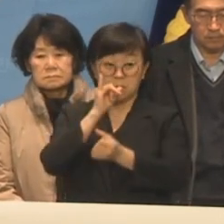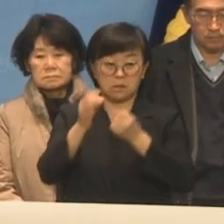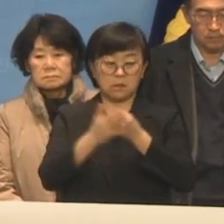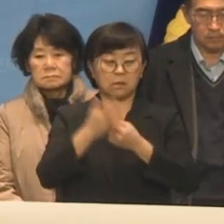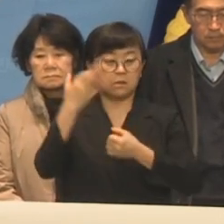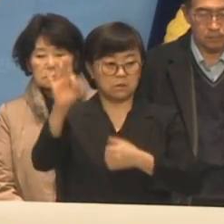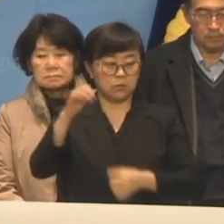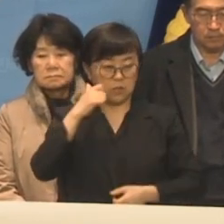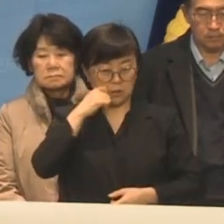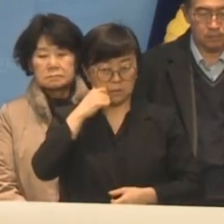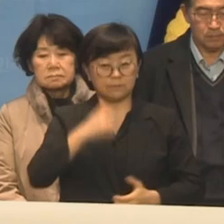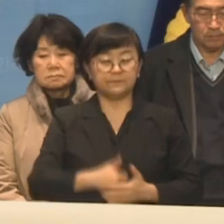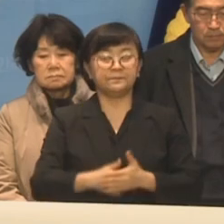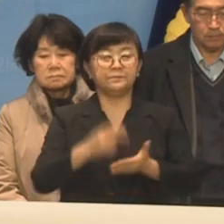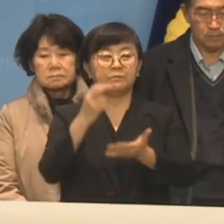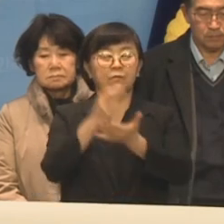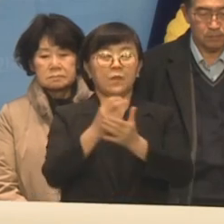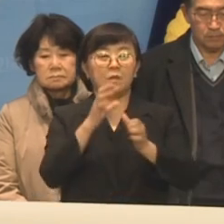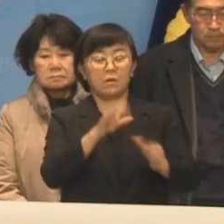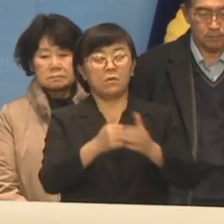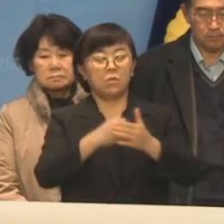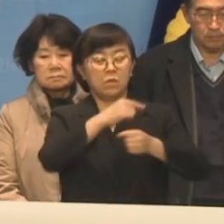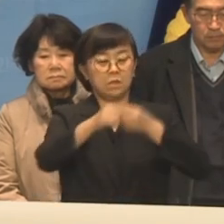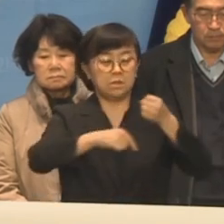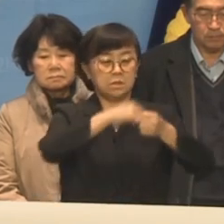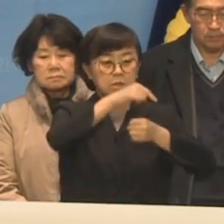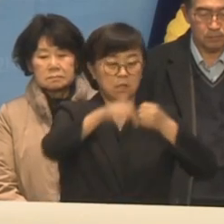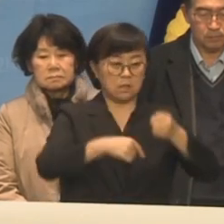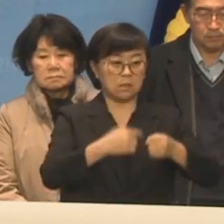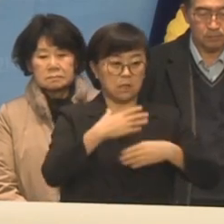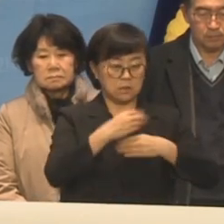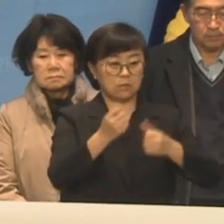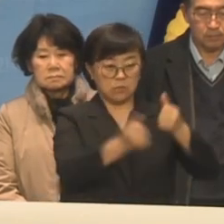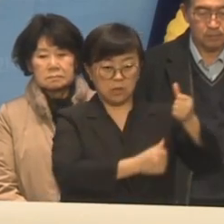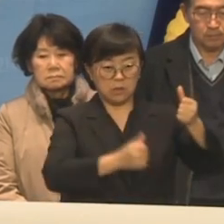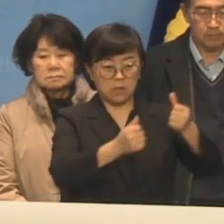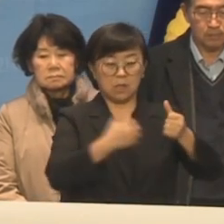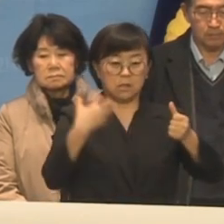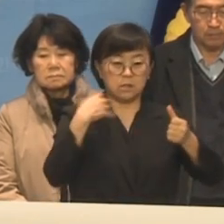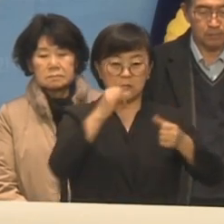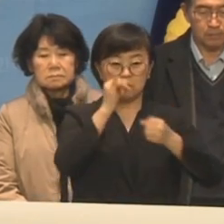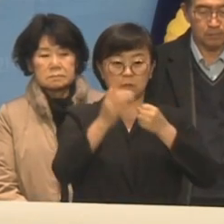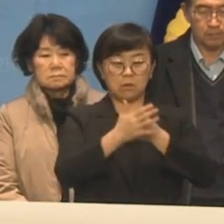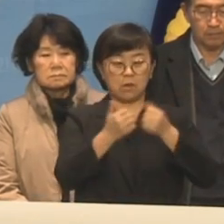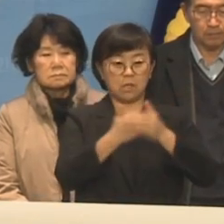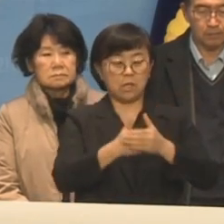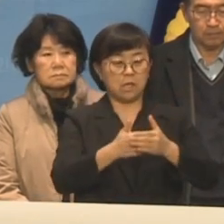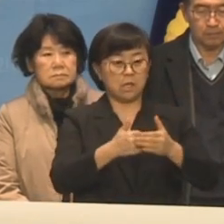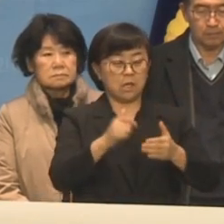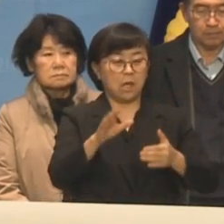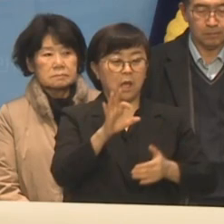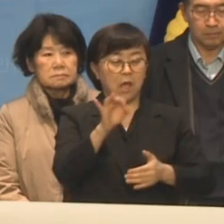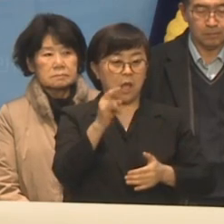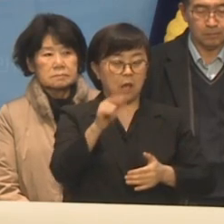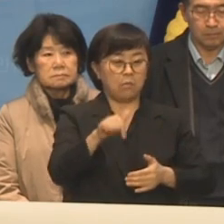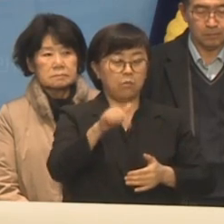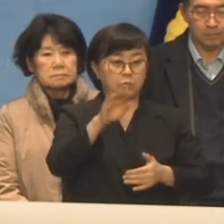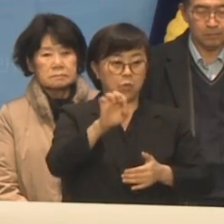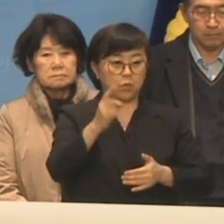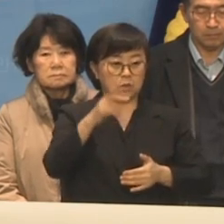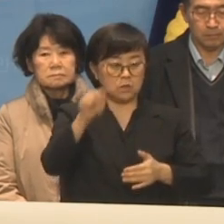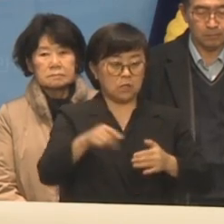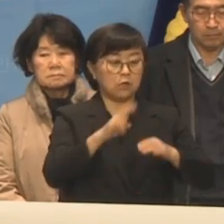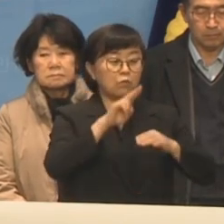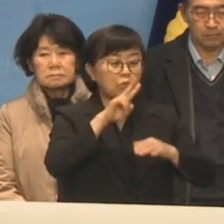인정할 수가 없고요. 규제기관이 원자력안전위원회가 책임지고 사용해결료 저장조 방수막인 에폭시 균열에 대해서